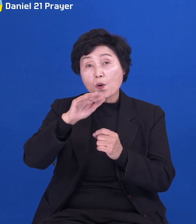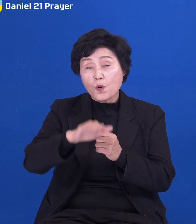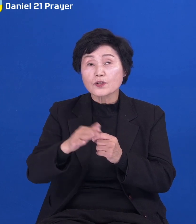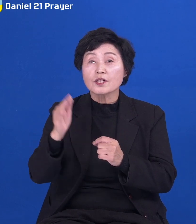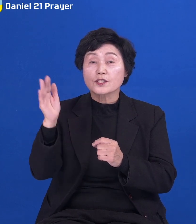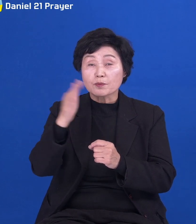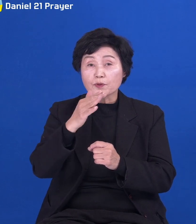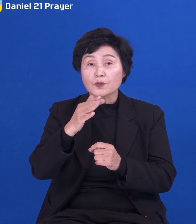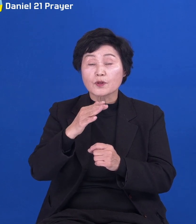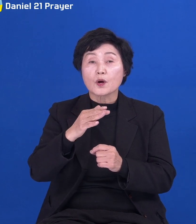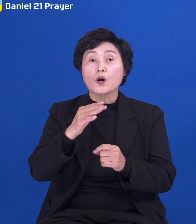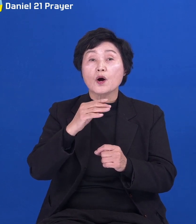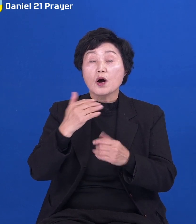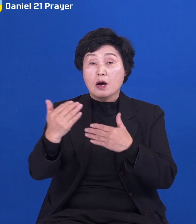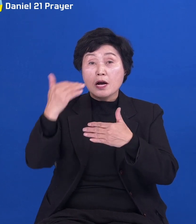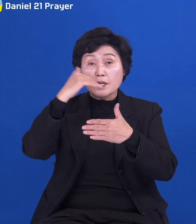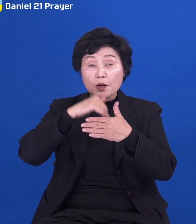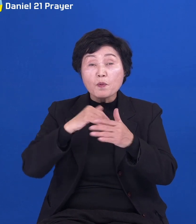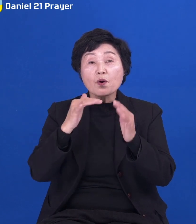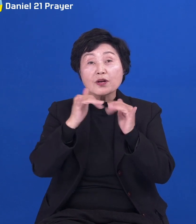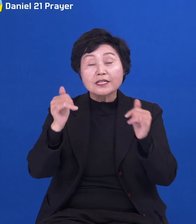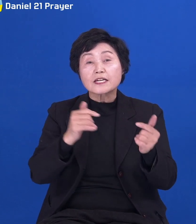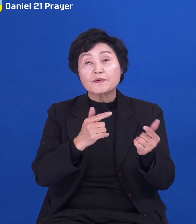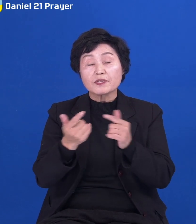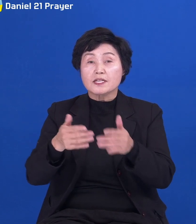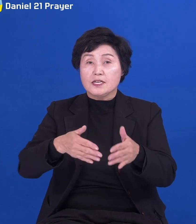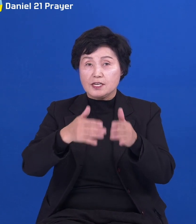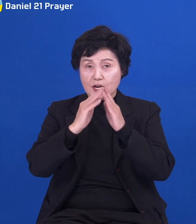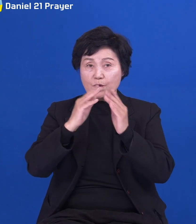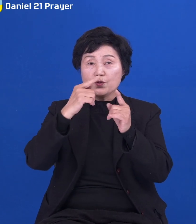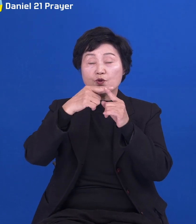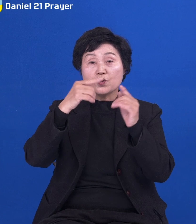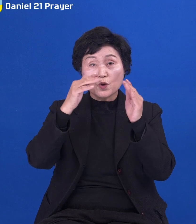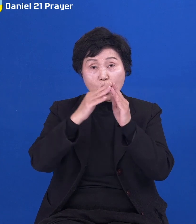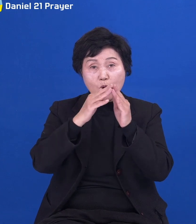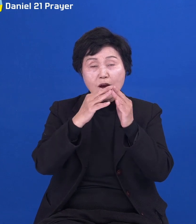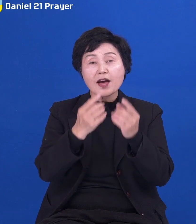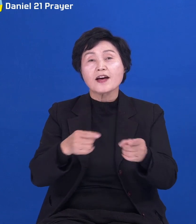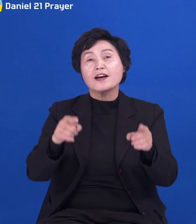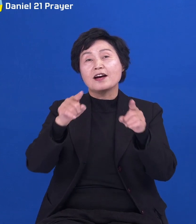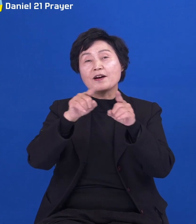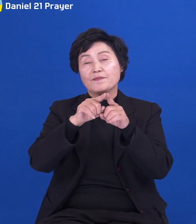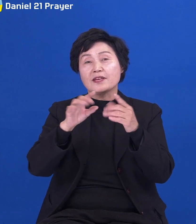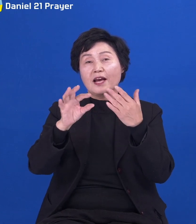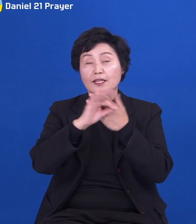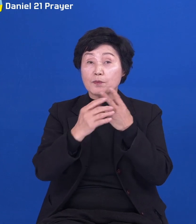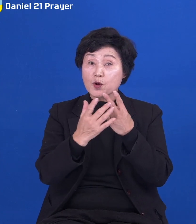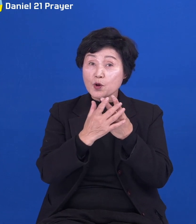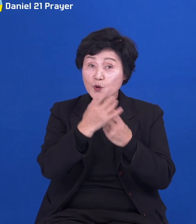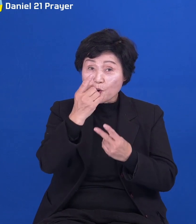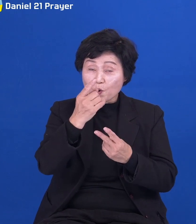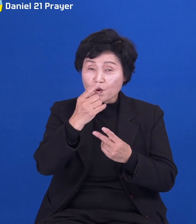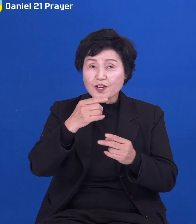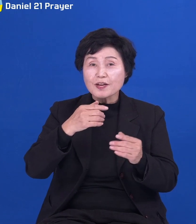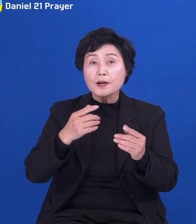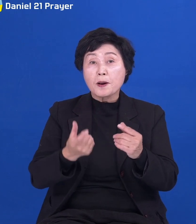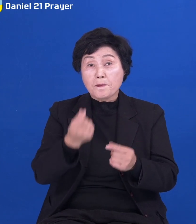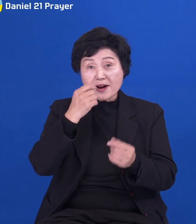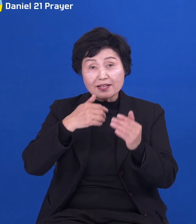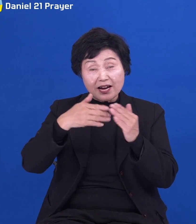세운 교회와 함께 시작을 한다면 그것이 곧 통일로 가는 지름길이고 복음의 징검다리가 될